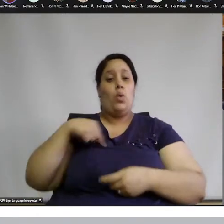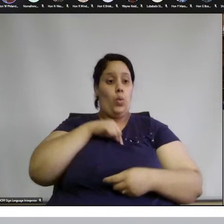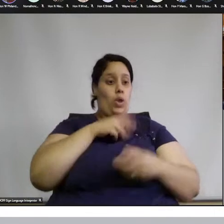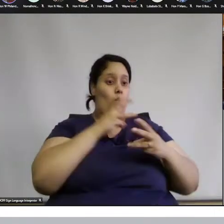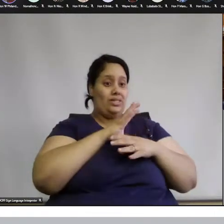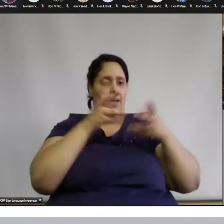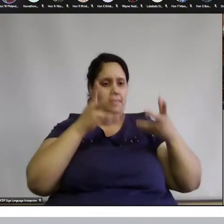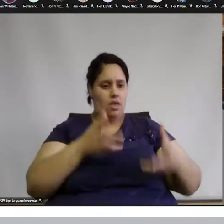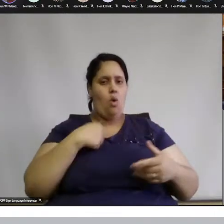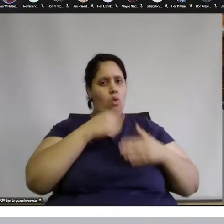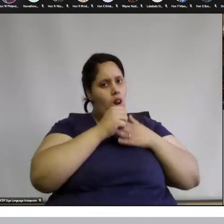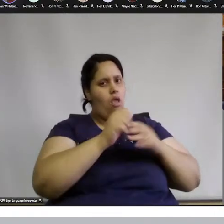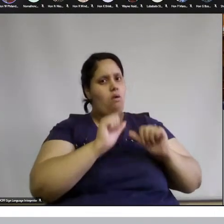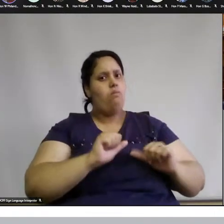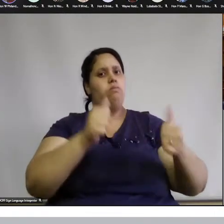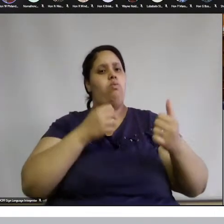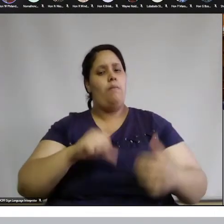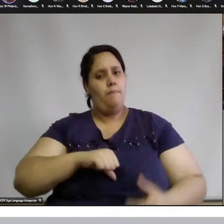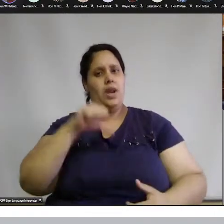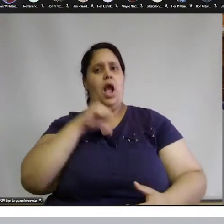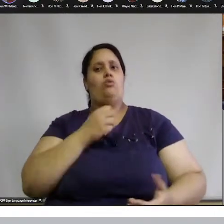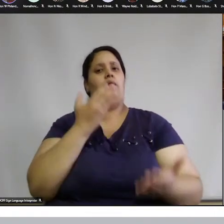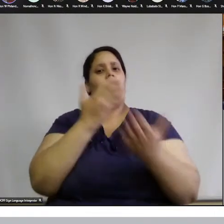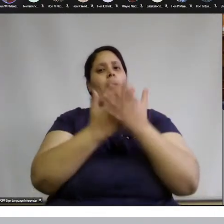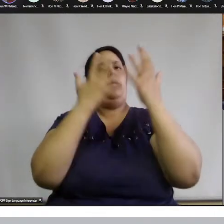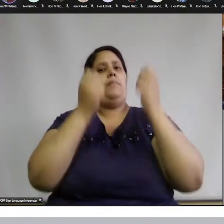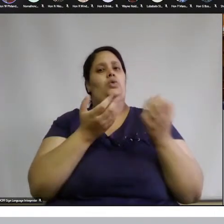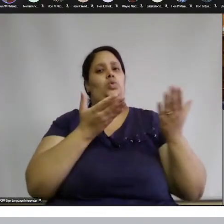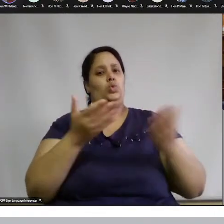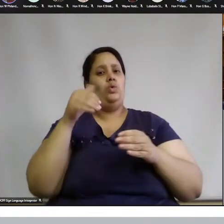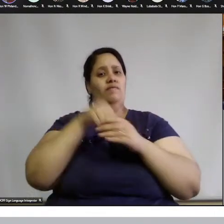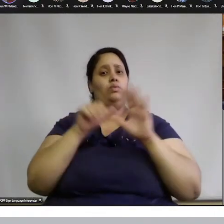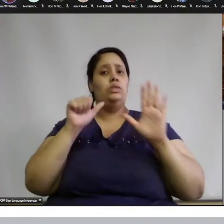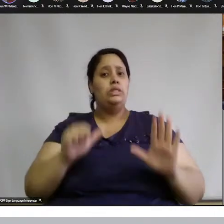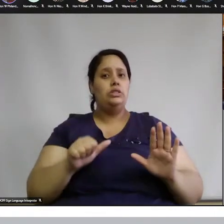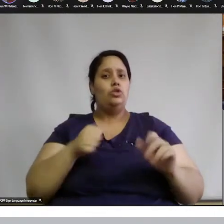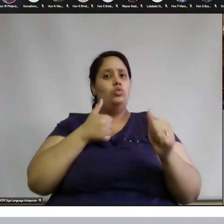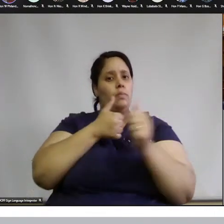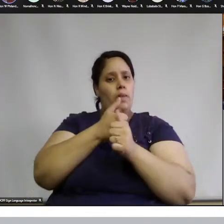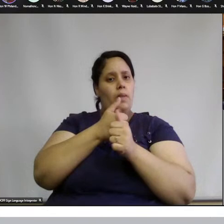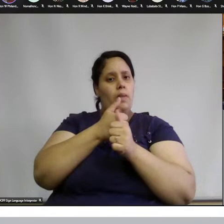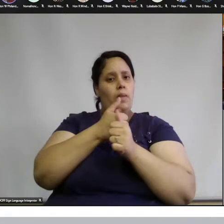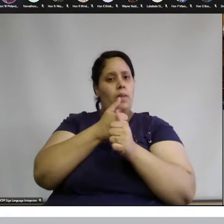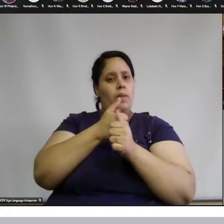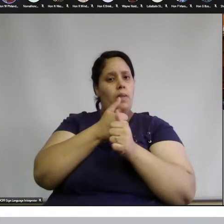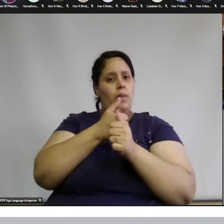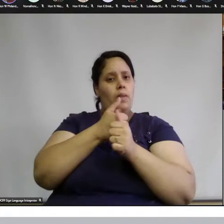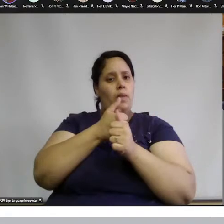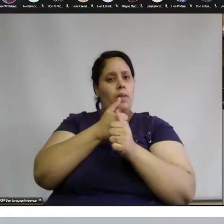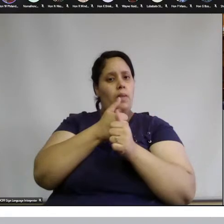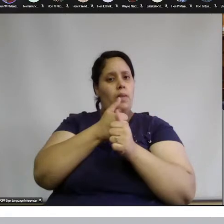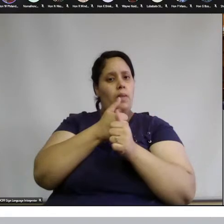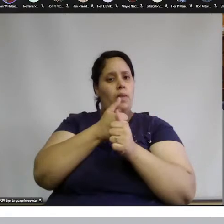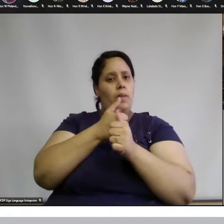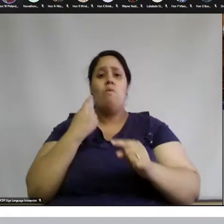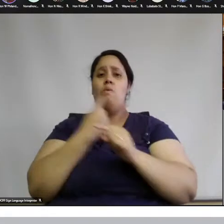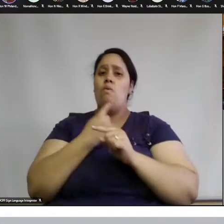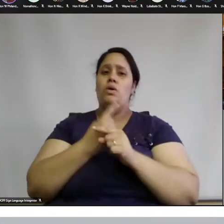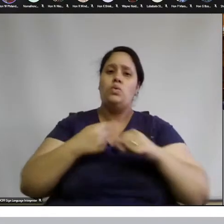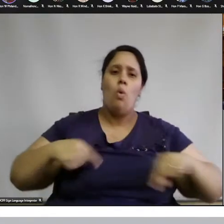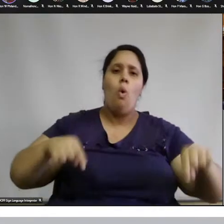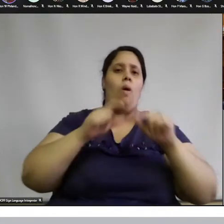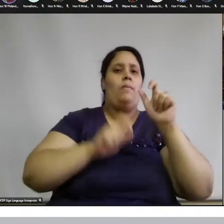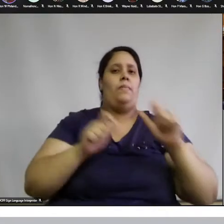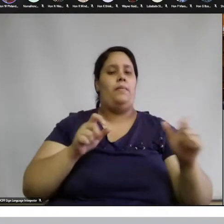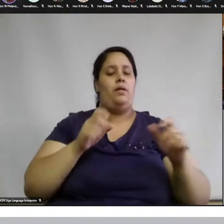take pride in tabling a budget, in particular vote 6, to back the residents of this province, all residents in this